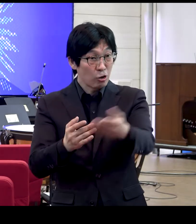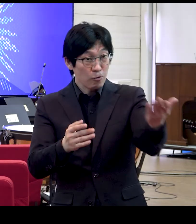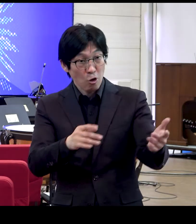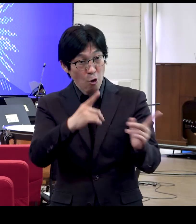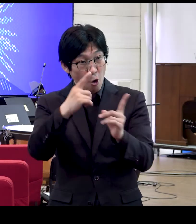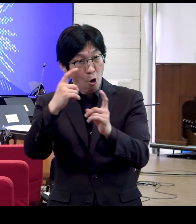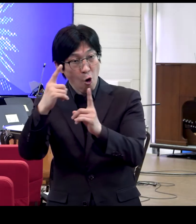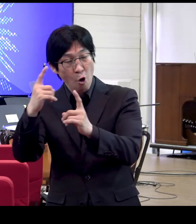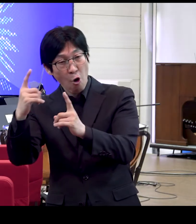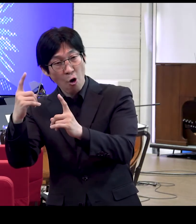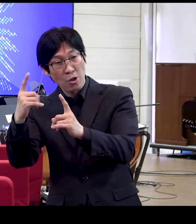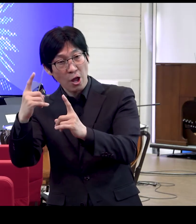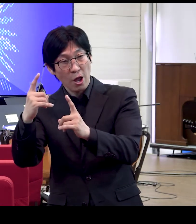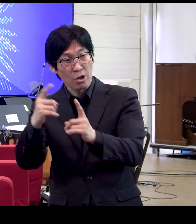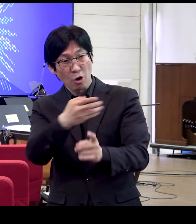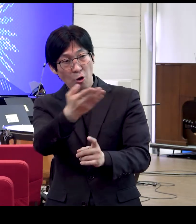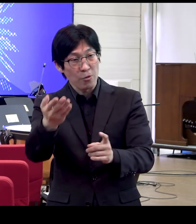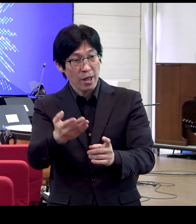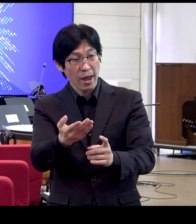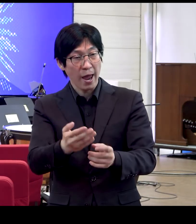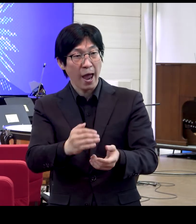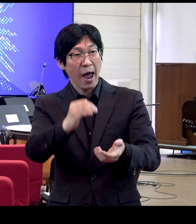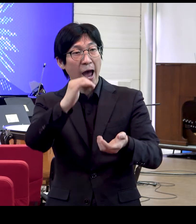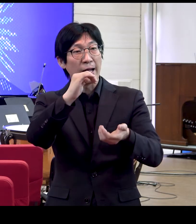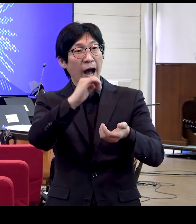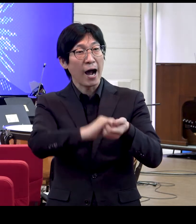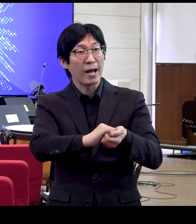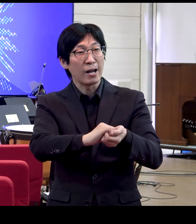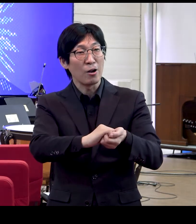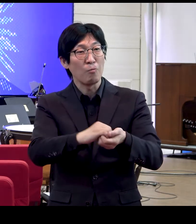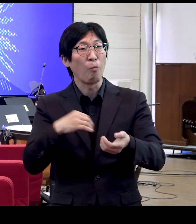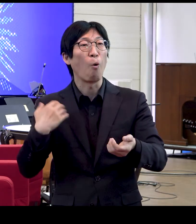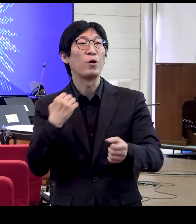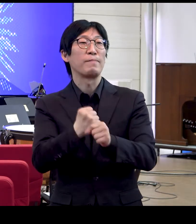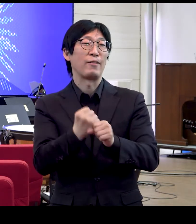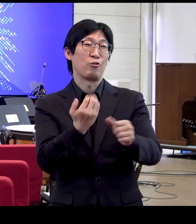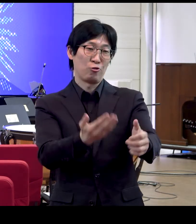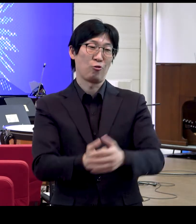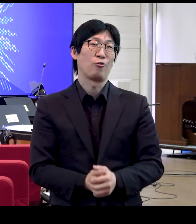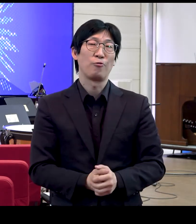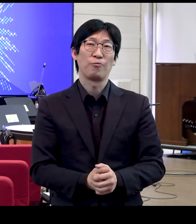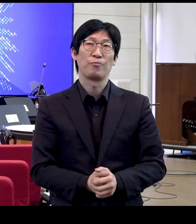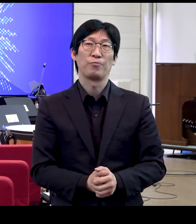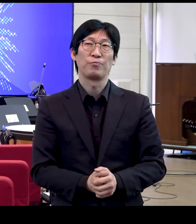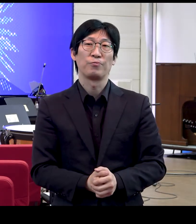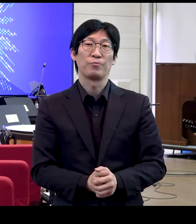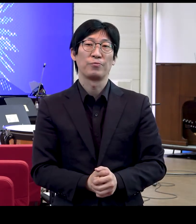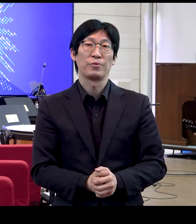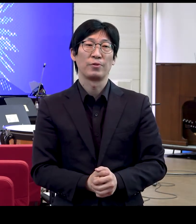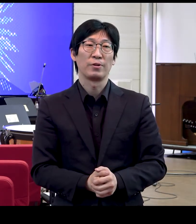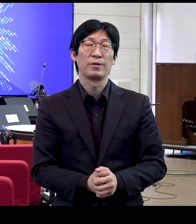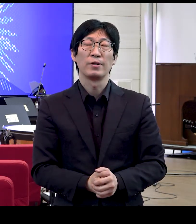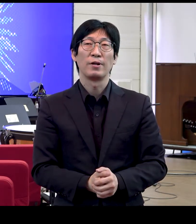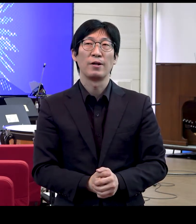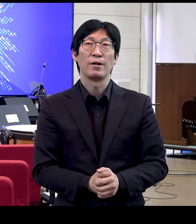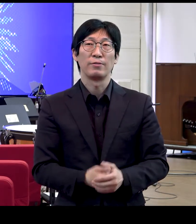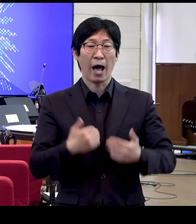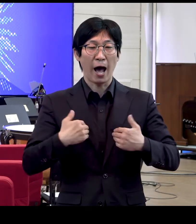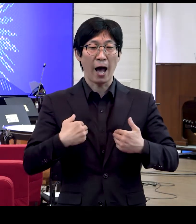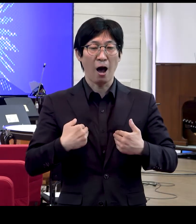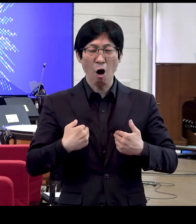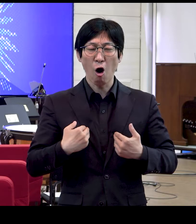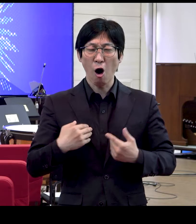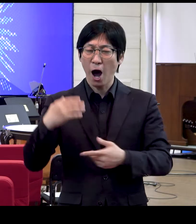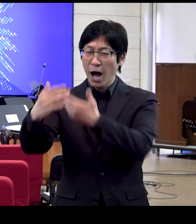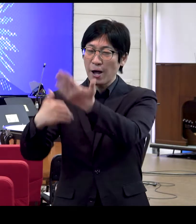유혹하면서 바로 그걸 유혹한 거예요. 우리를 하여금 인간의 한계성, 그것을 부정하도록, 즉